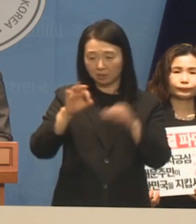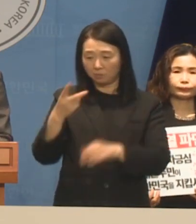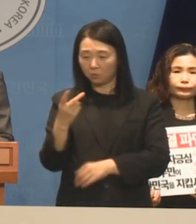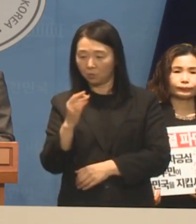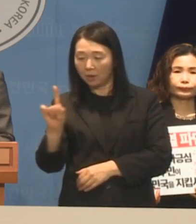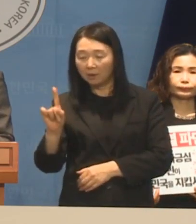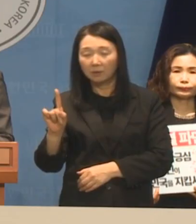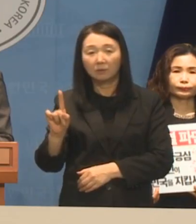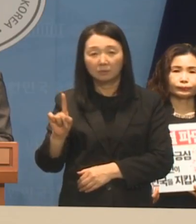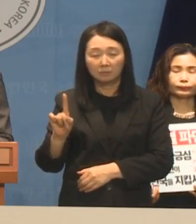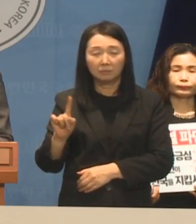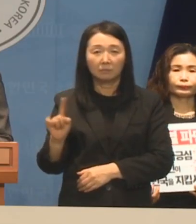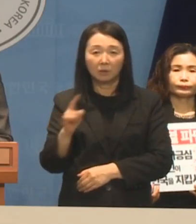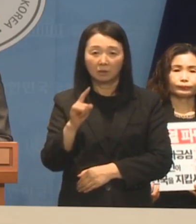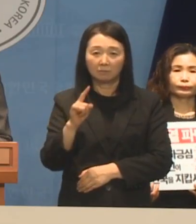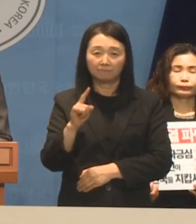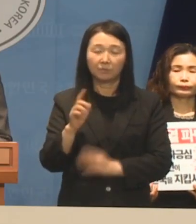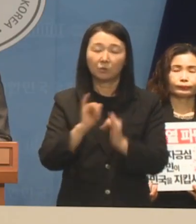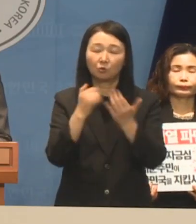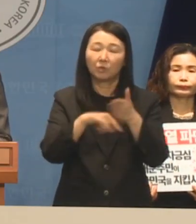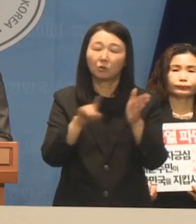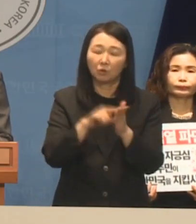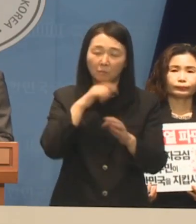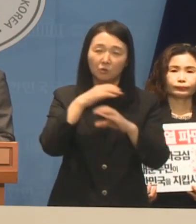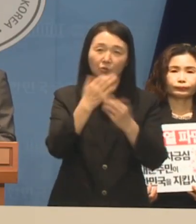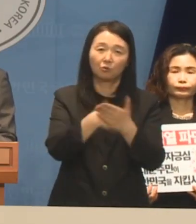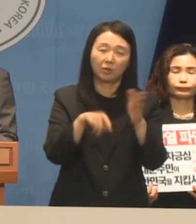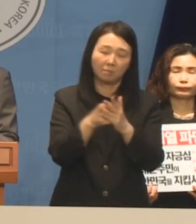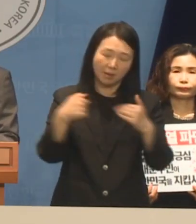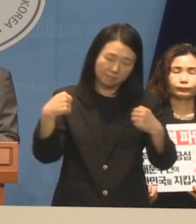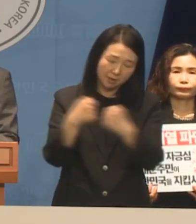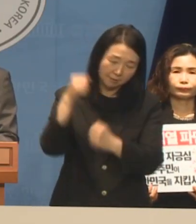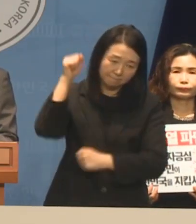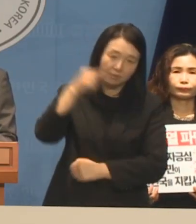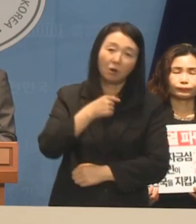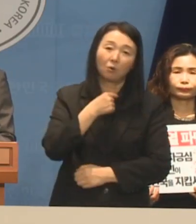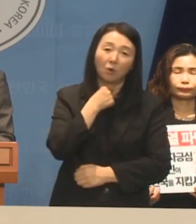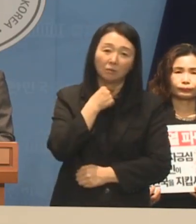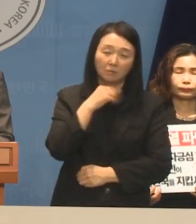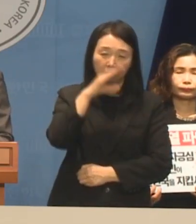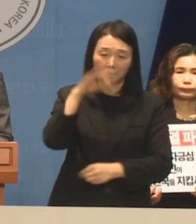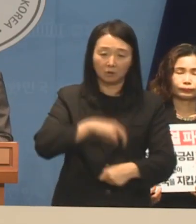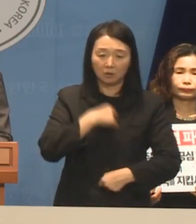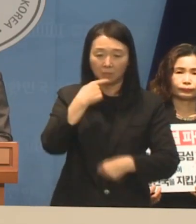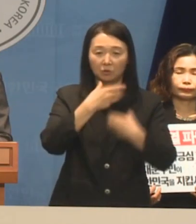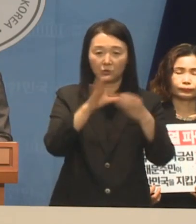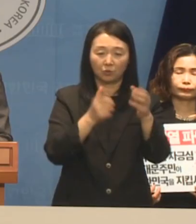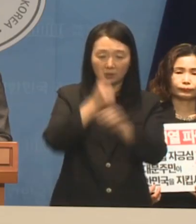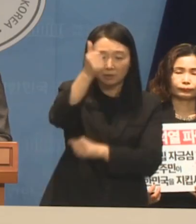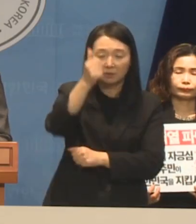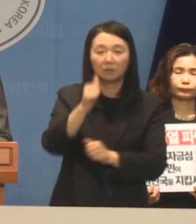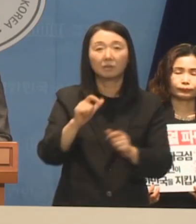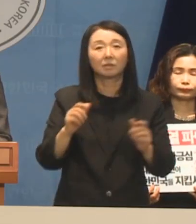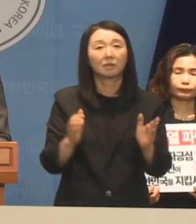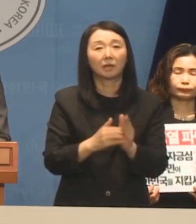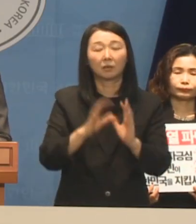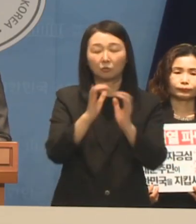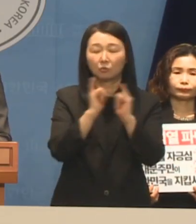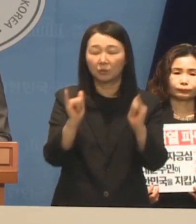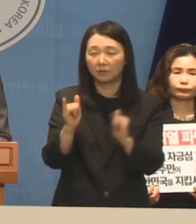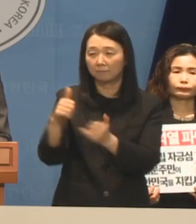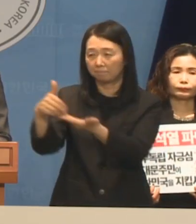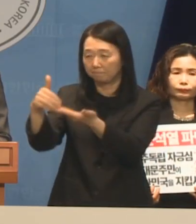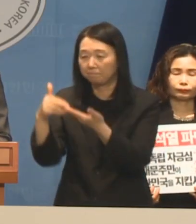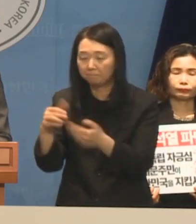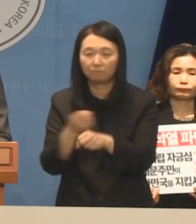위해 민주주의를 위해 끝까지 싸워 나가겠습니다. 정의와 민주주의가 승리하는 그날까지 국민의 목소리를